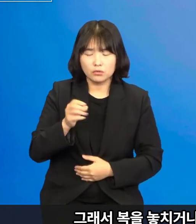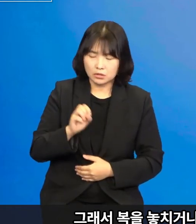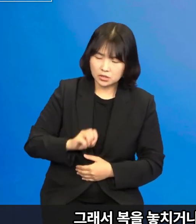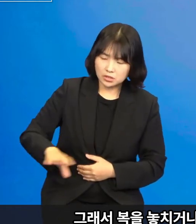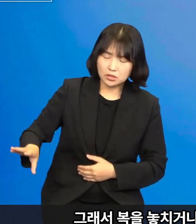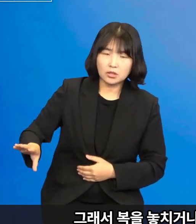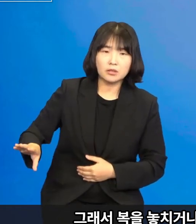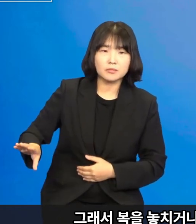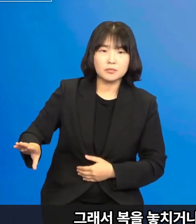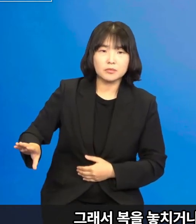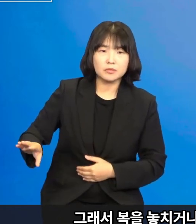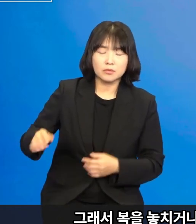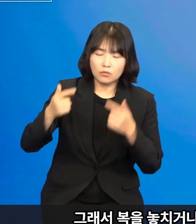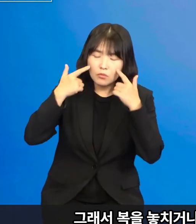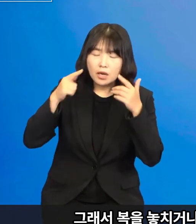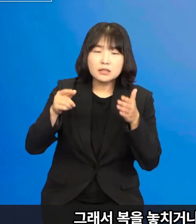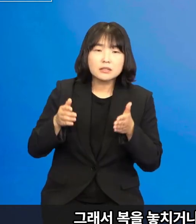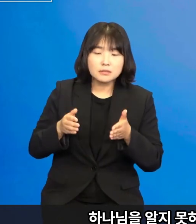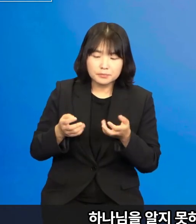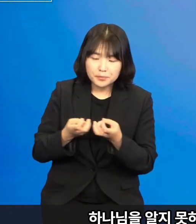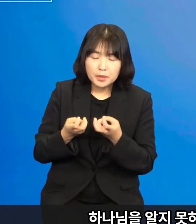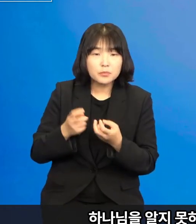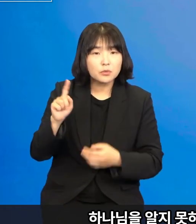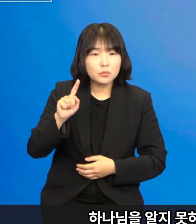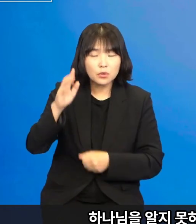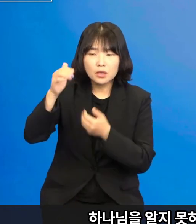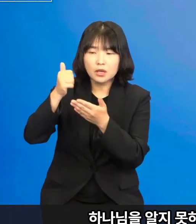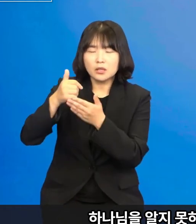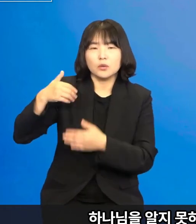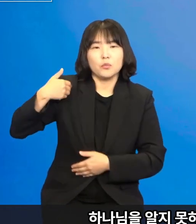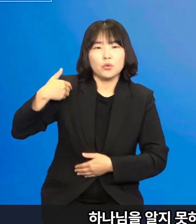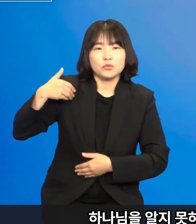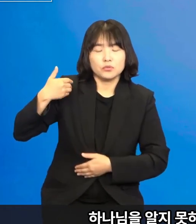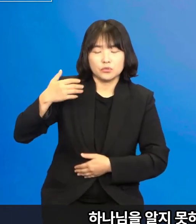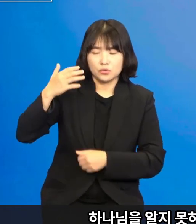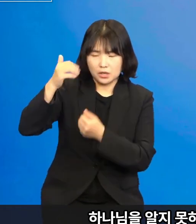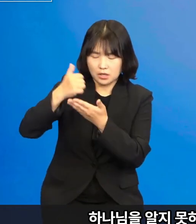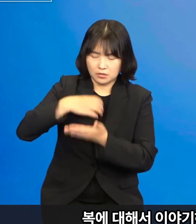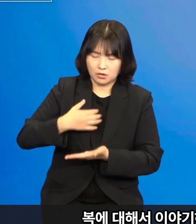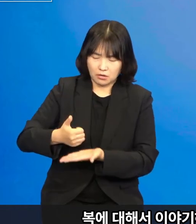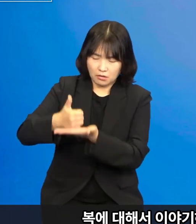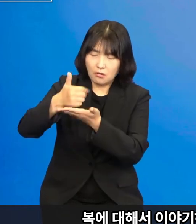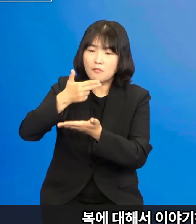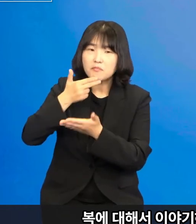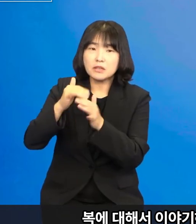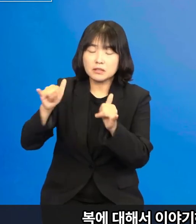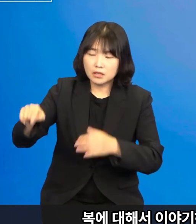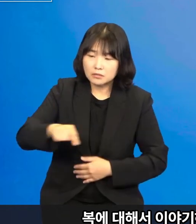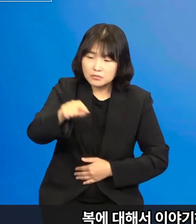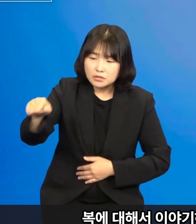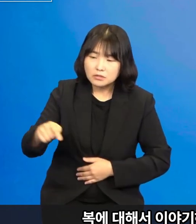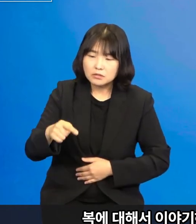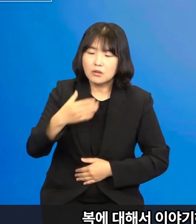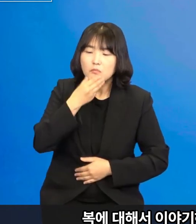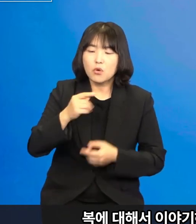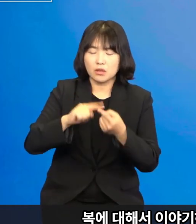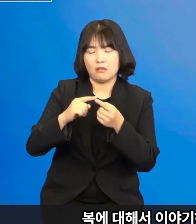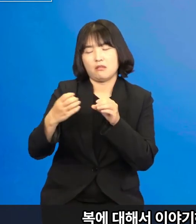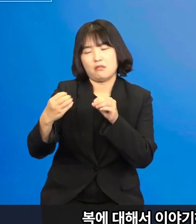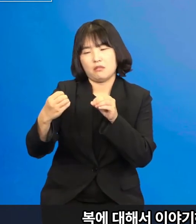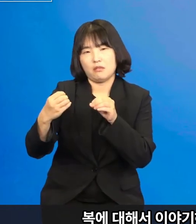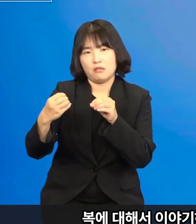잃어버리는 가장 확실한 길은 하나님을 알지 못하는 경외하지 않는 사람들과 복에 대해서 이야기하는